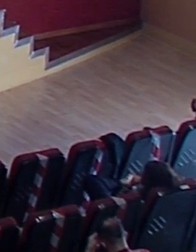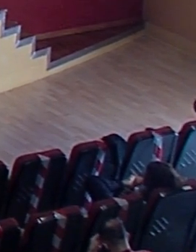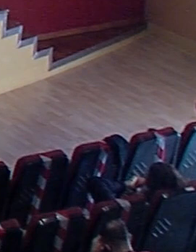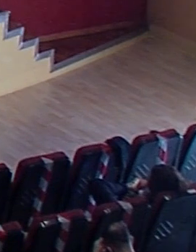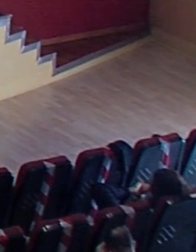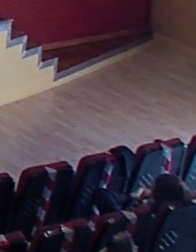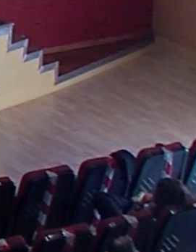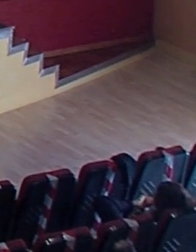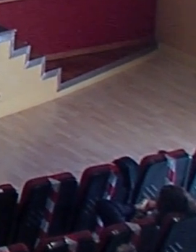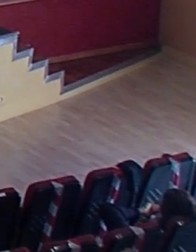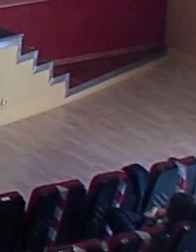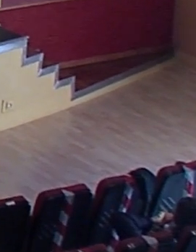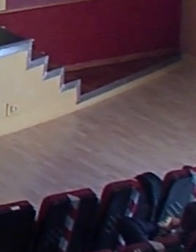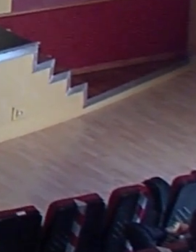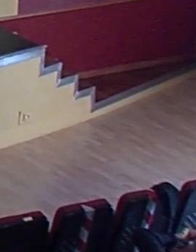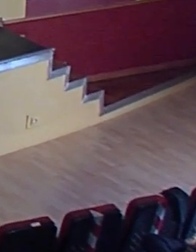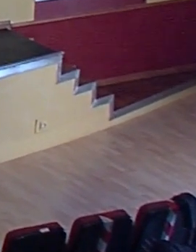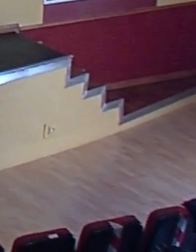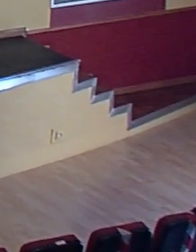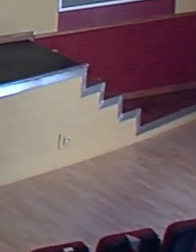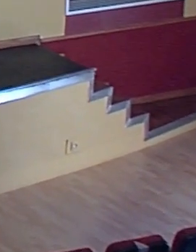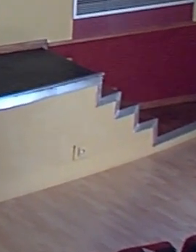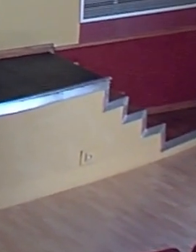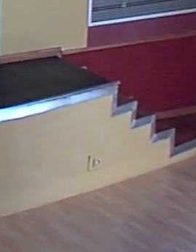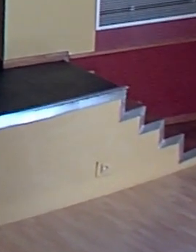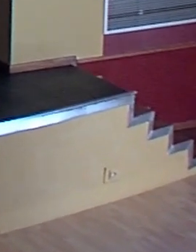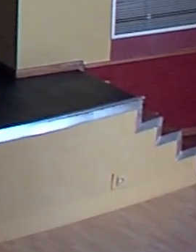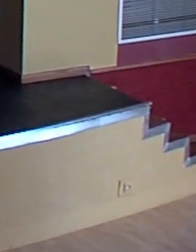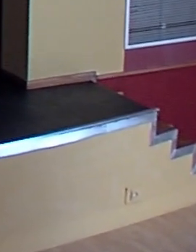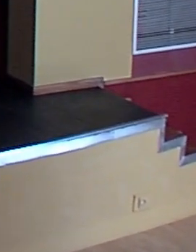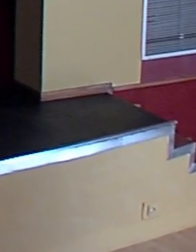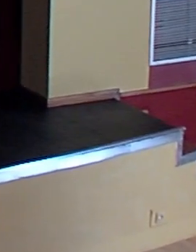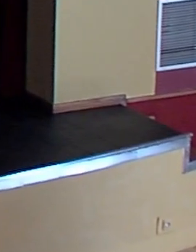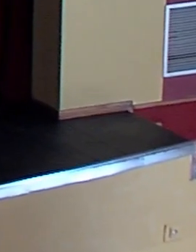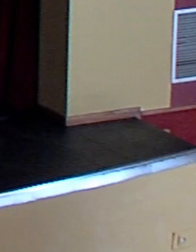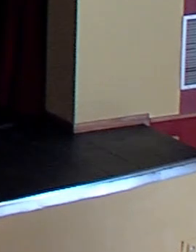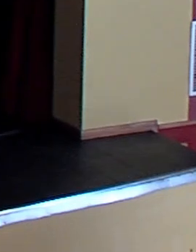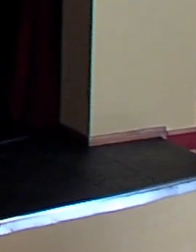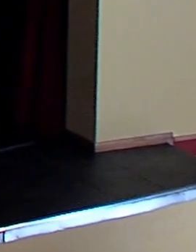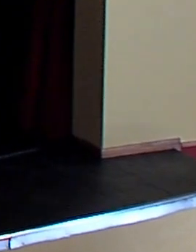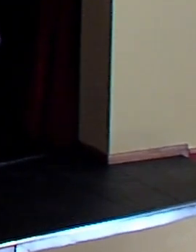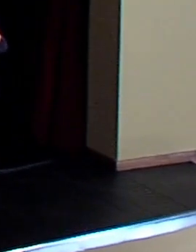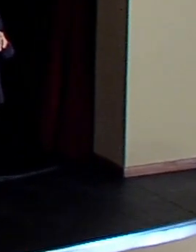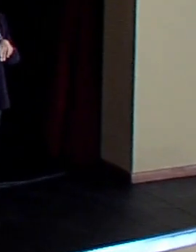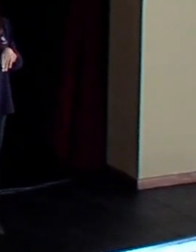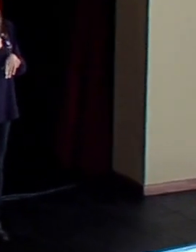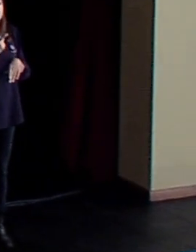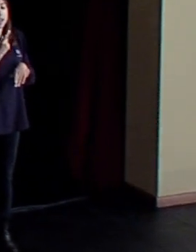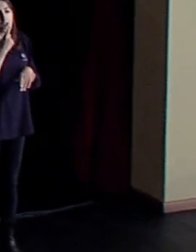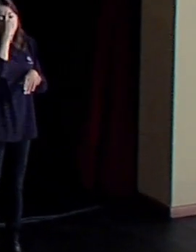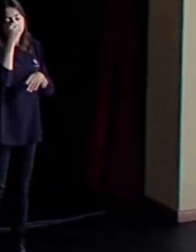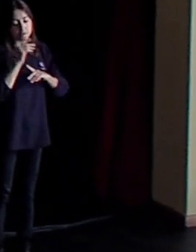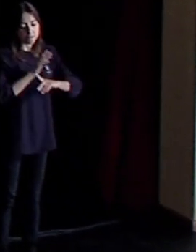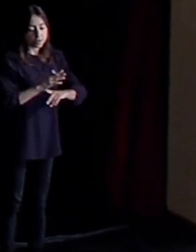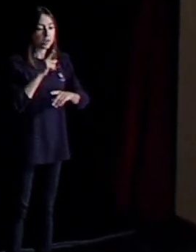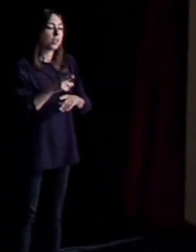voy a centrar, como ha dicho el presentador, en características de los perpetradores, características de la